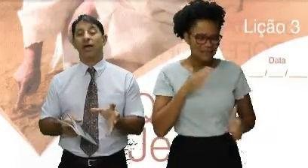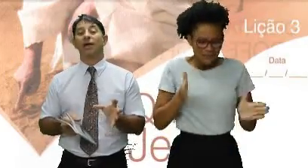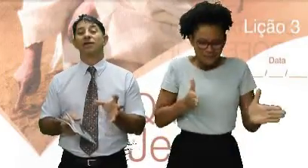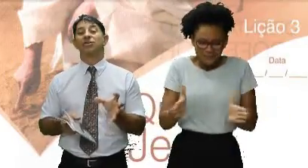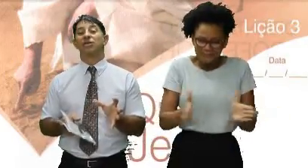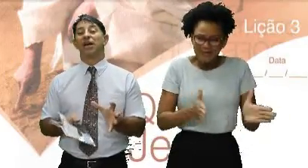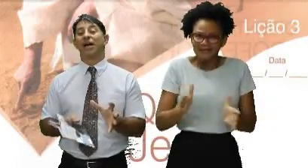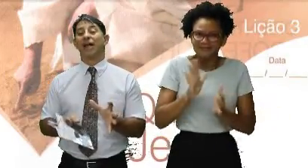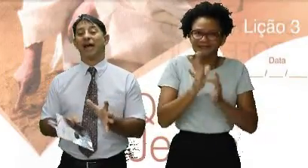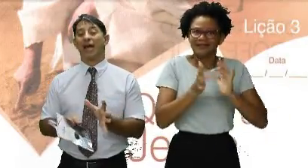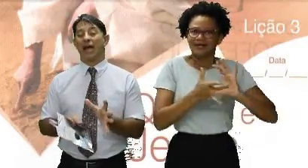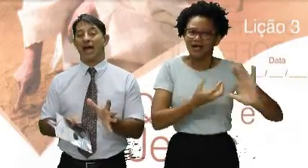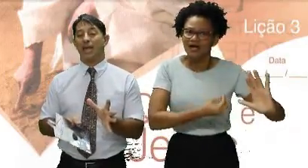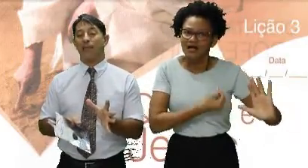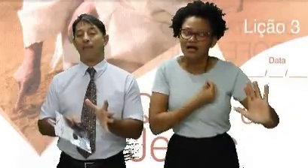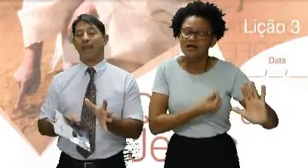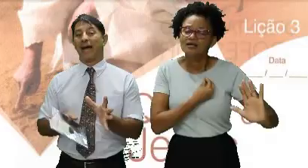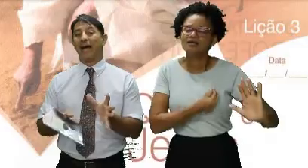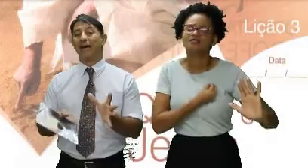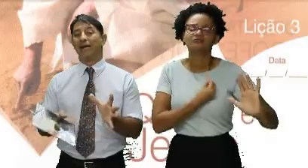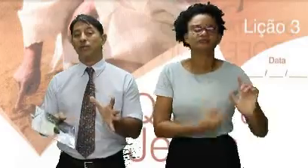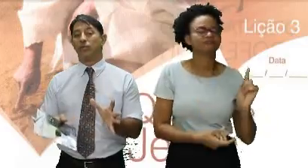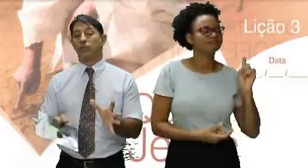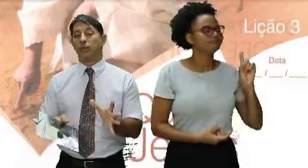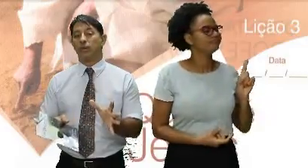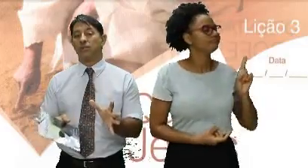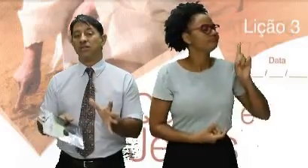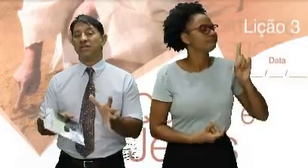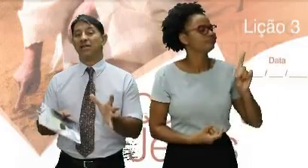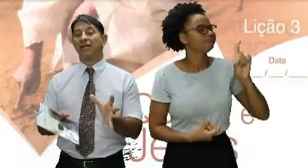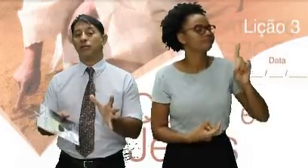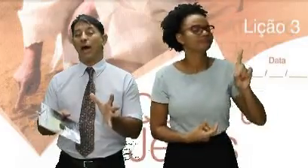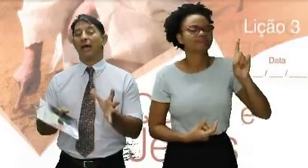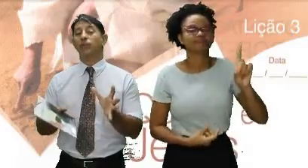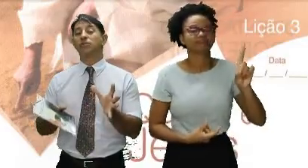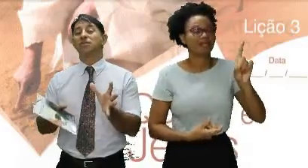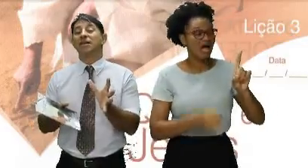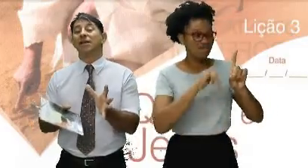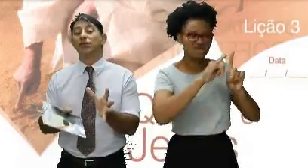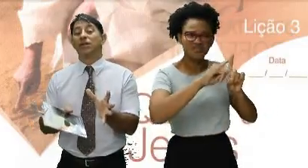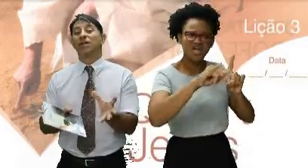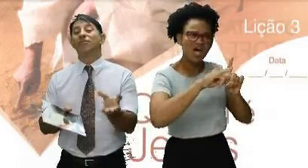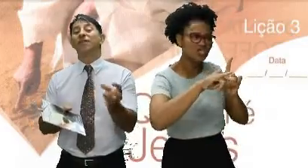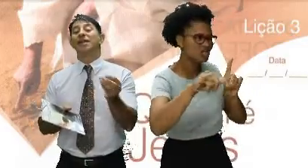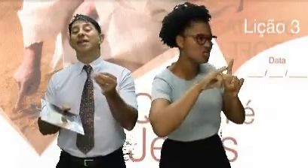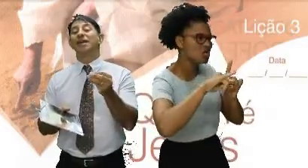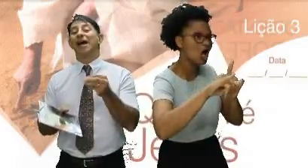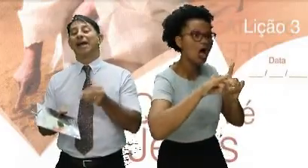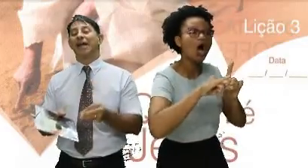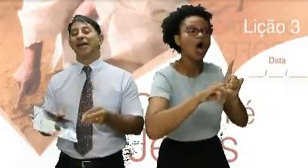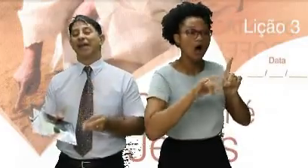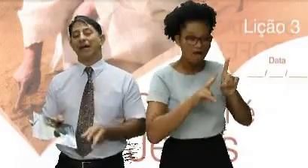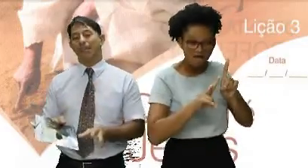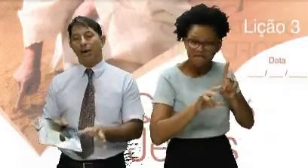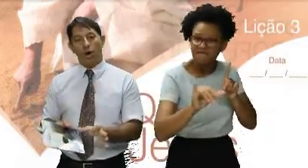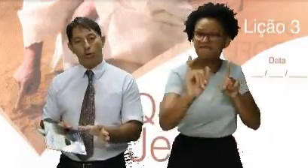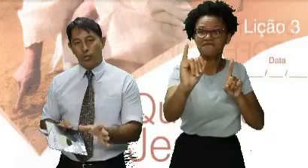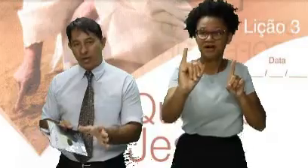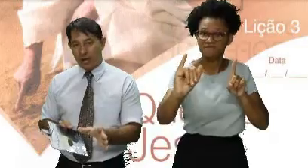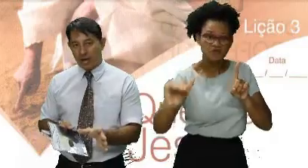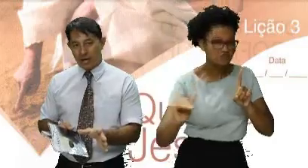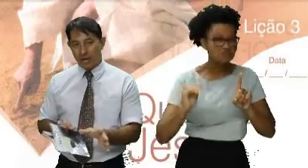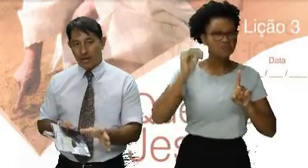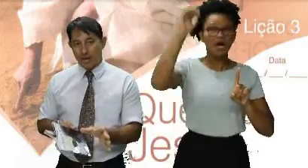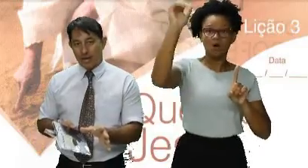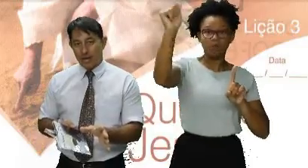Jesus, chega naquela época pregando, dizendo, anunciando que viria aquele que era maior